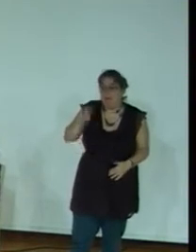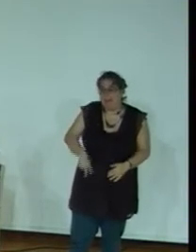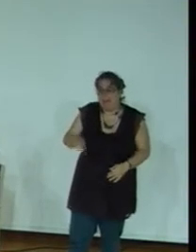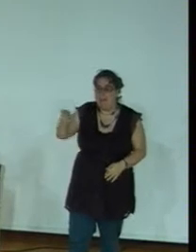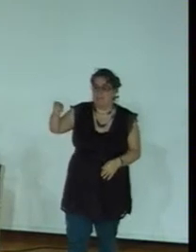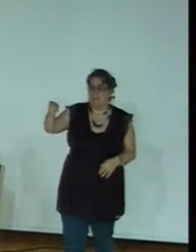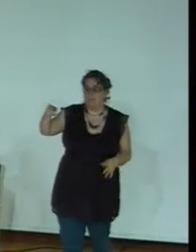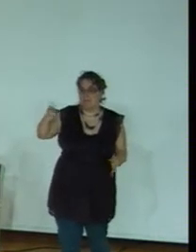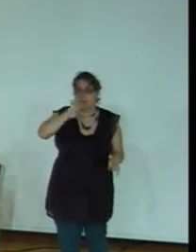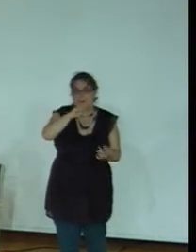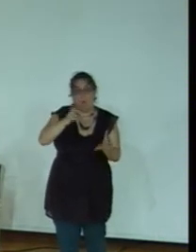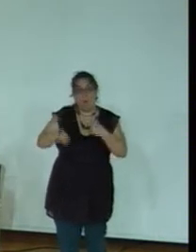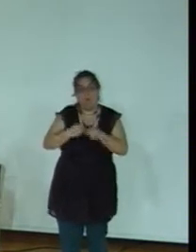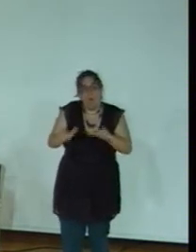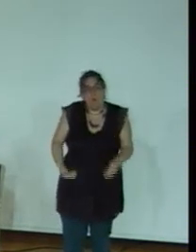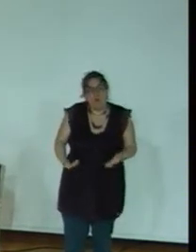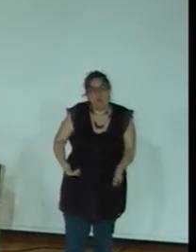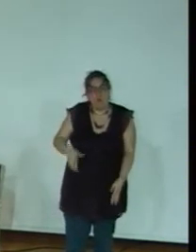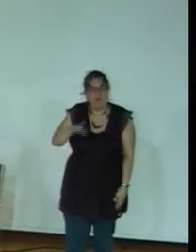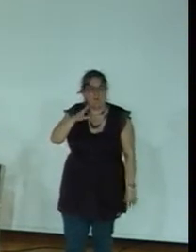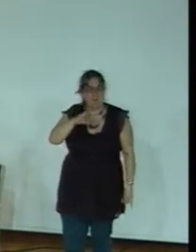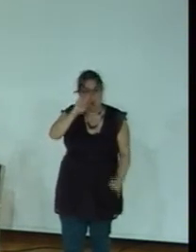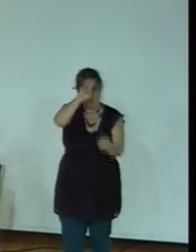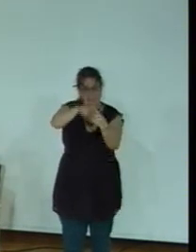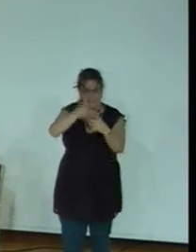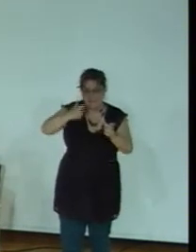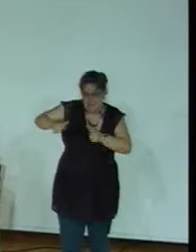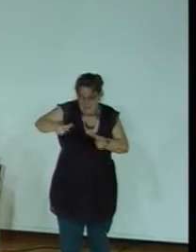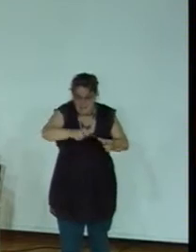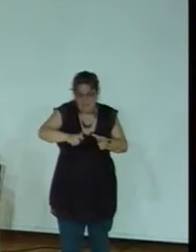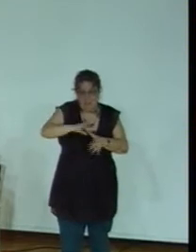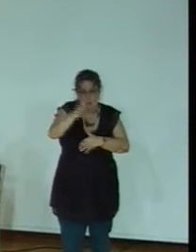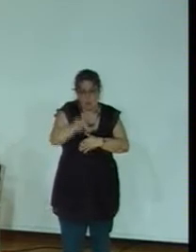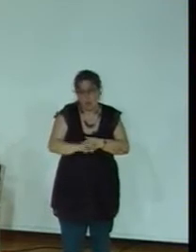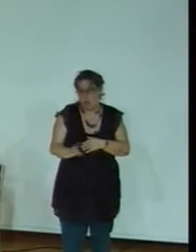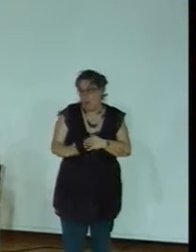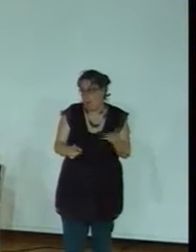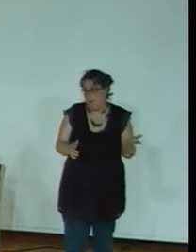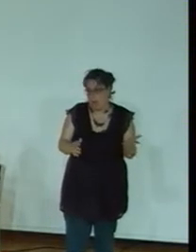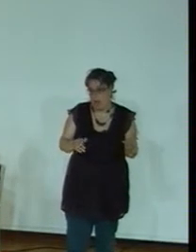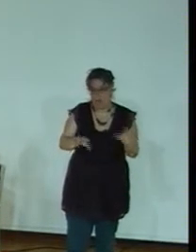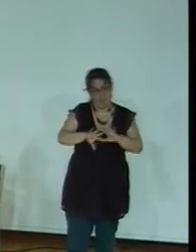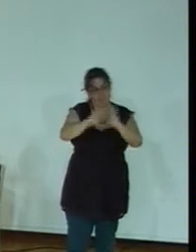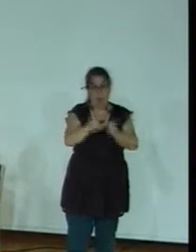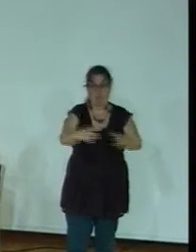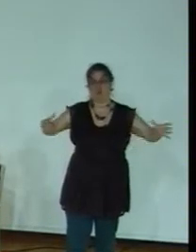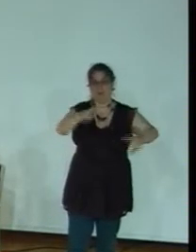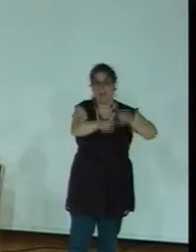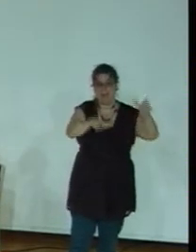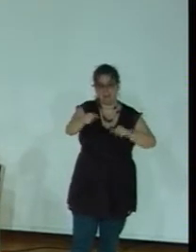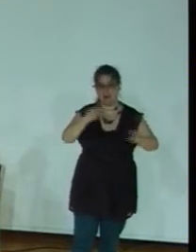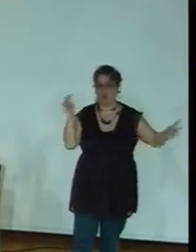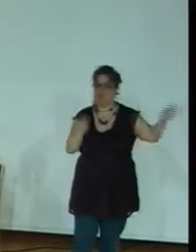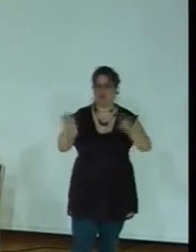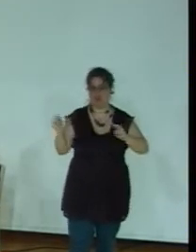ce qu'on puisse contrôler l'information vue par la majorité des gens. C'était encore l'exemple que je citais des